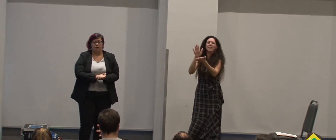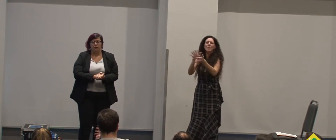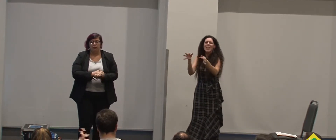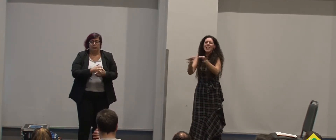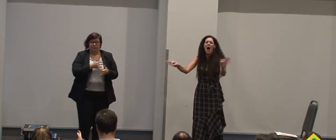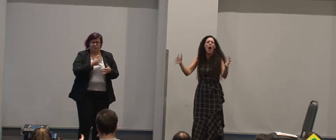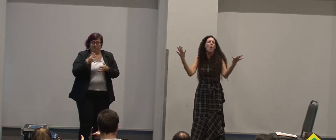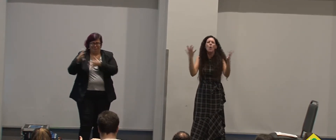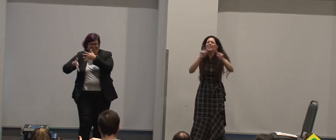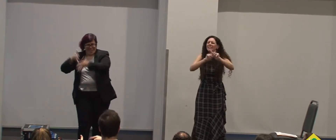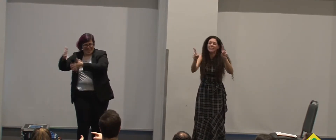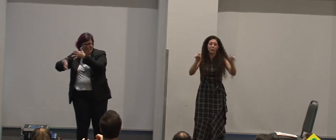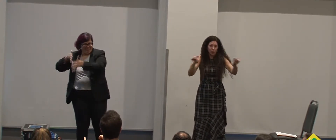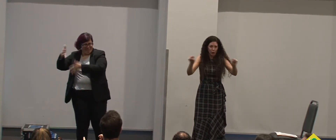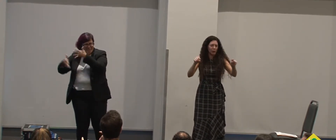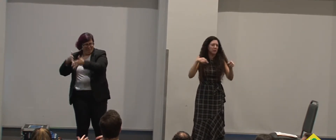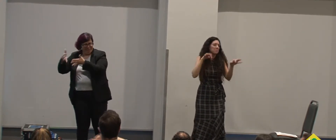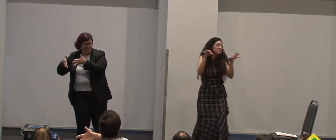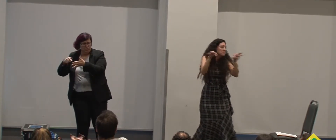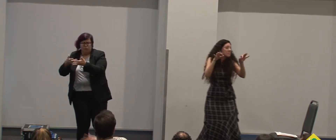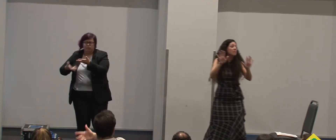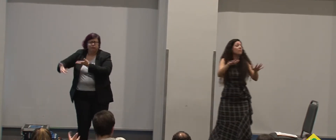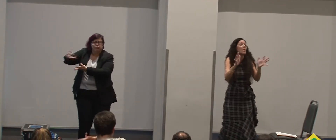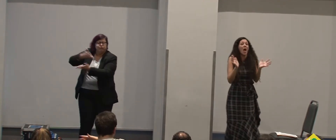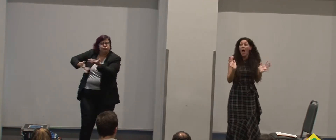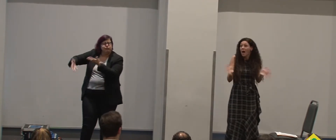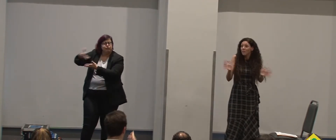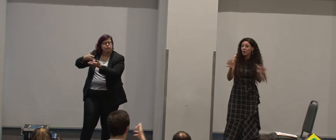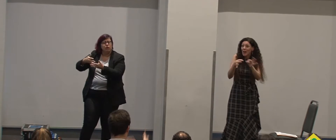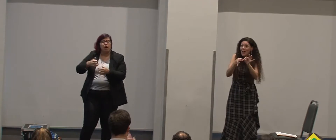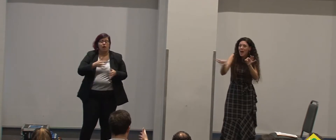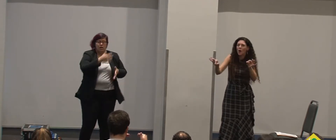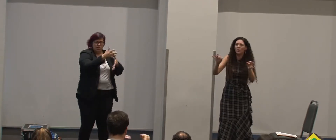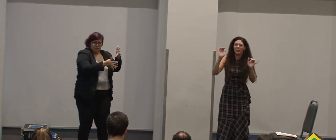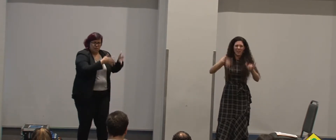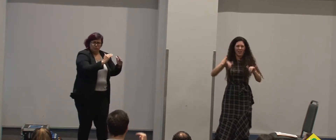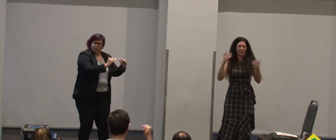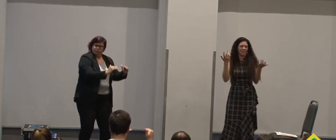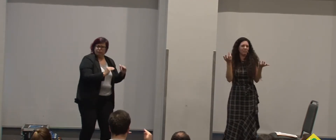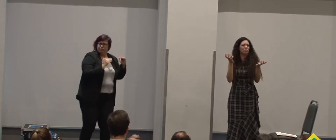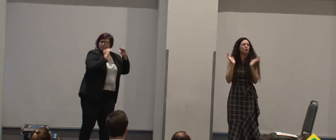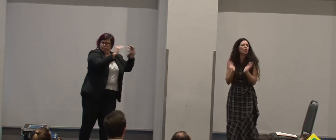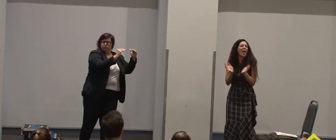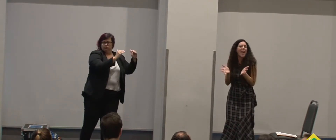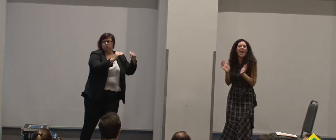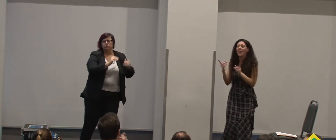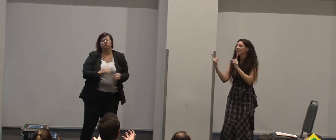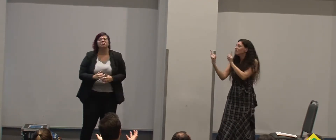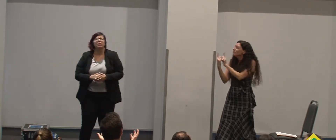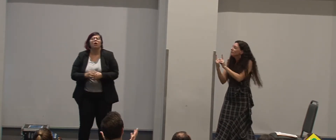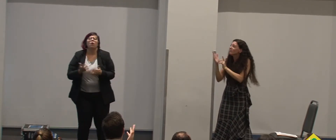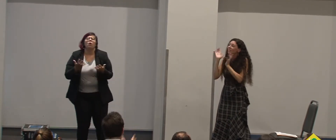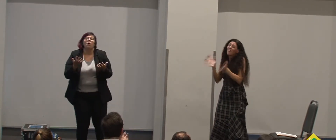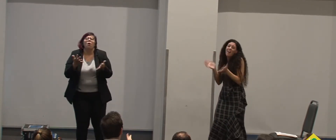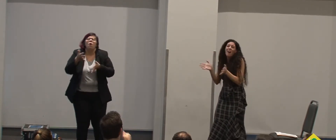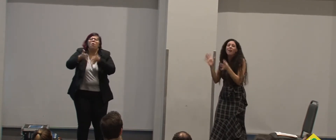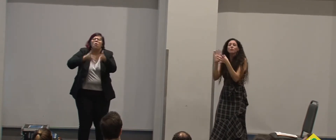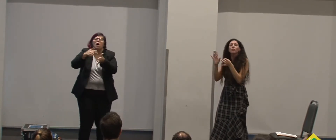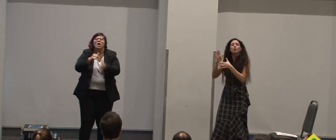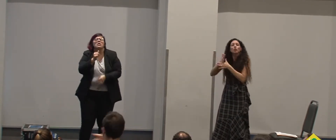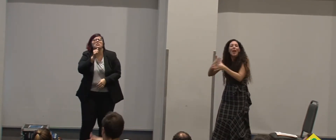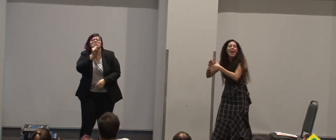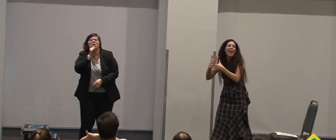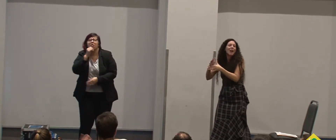Falando a respeito da língua de sinais, a gente tem uma questão sobre o uso, um outro tipo de registro de língua, que é esse tipo de registro de língua